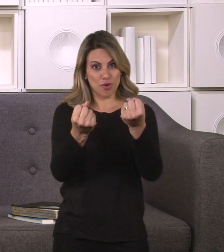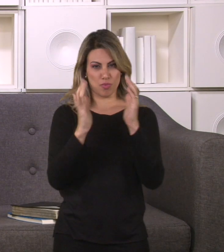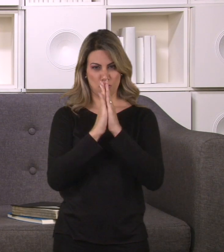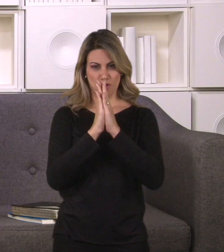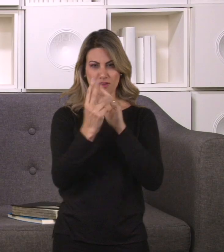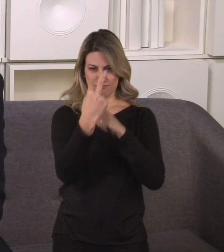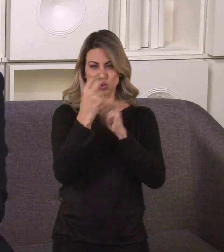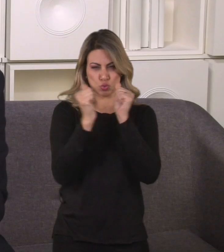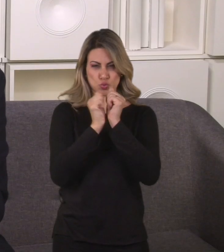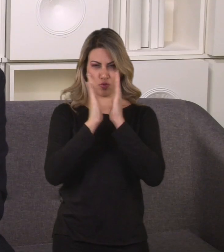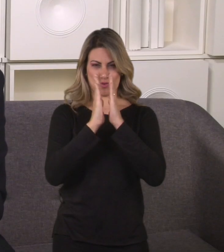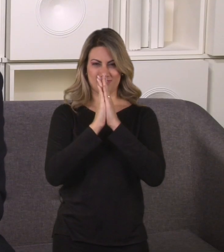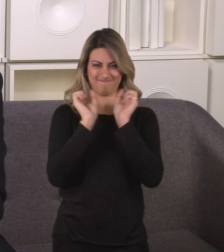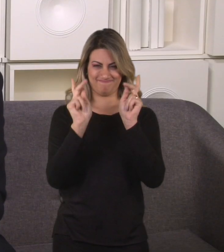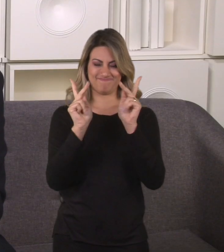comigo.